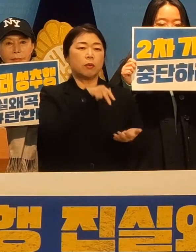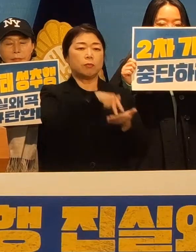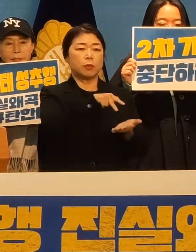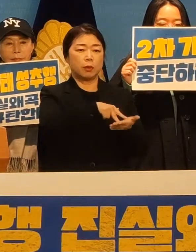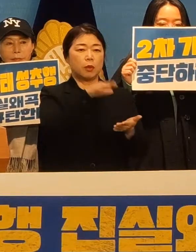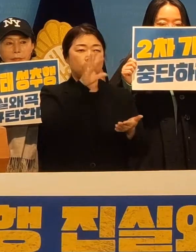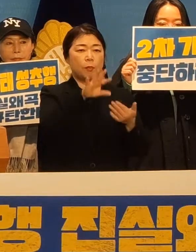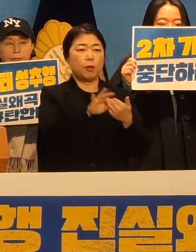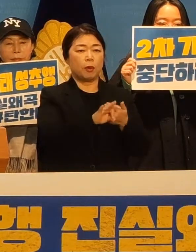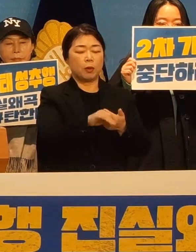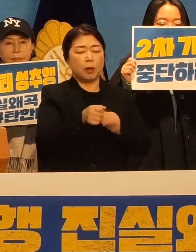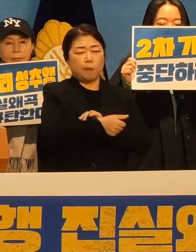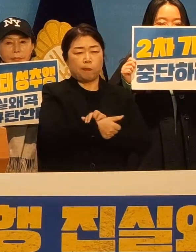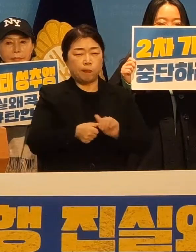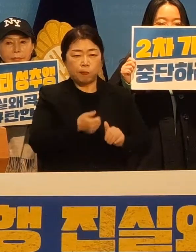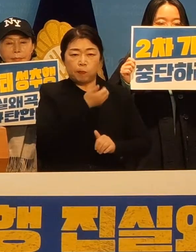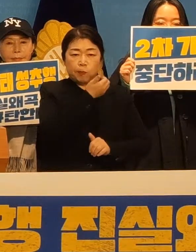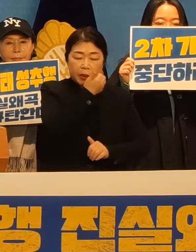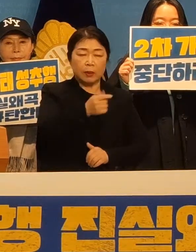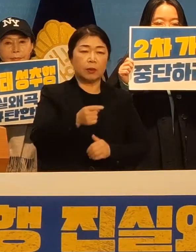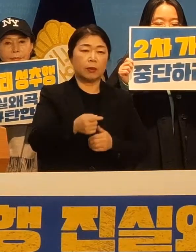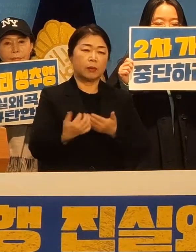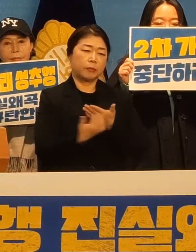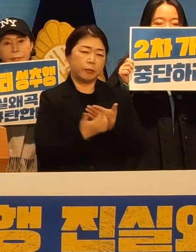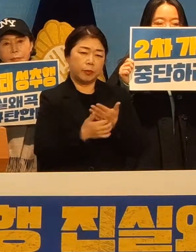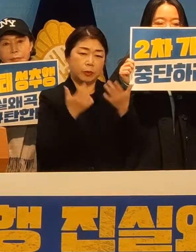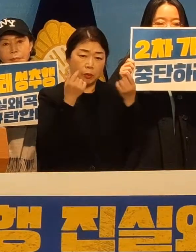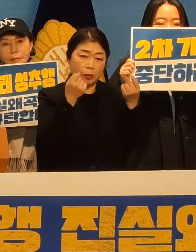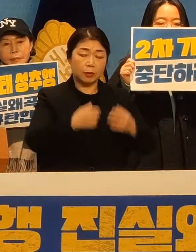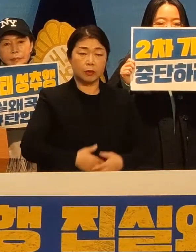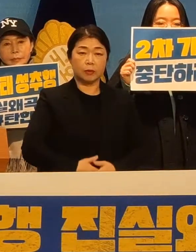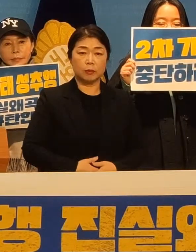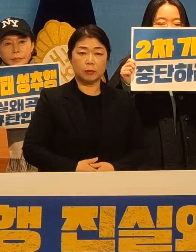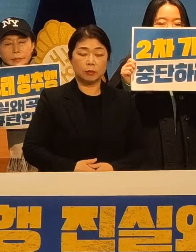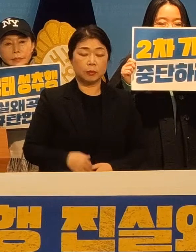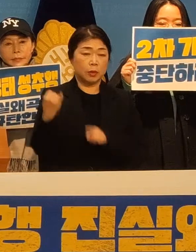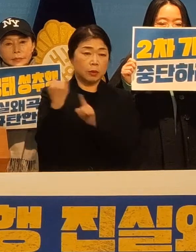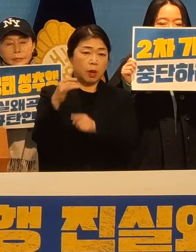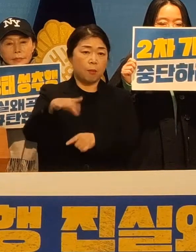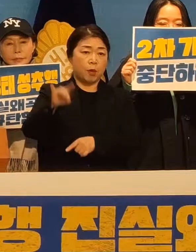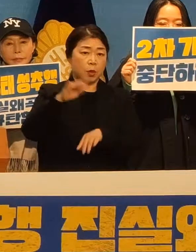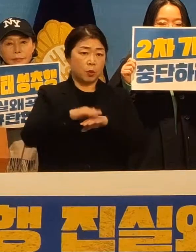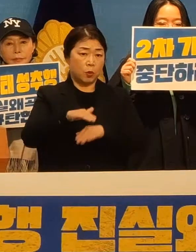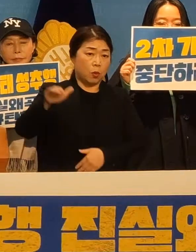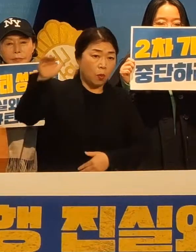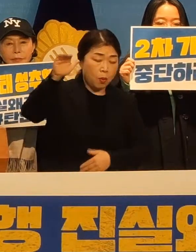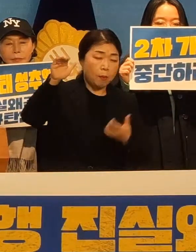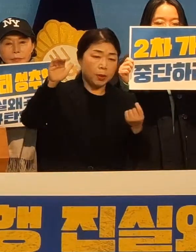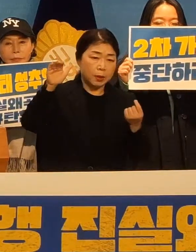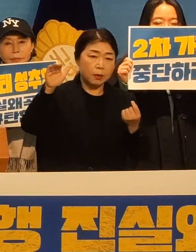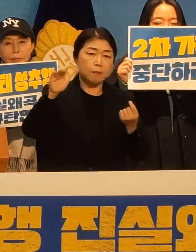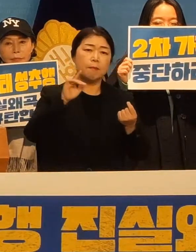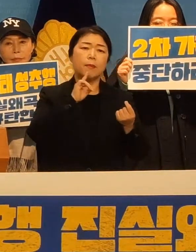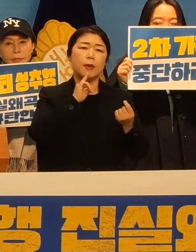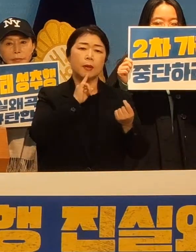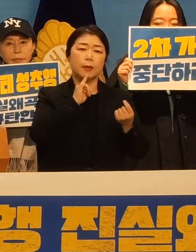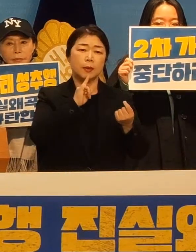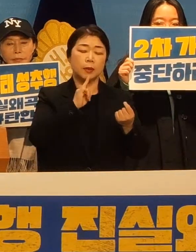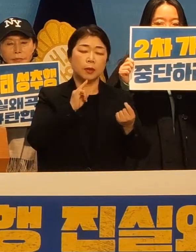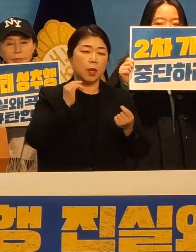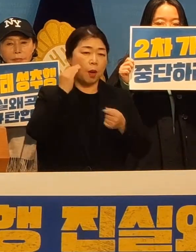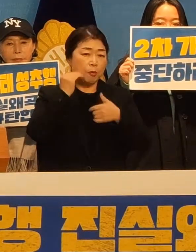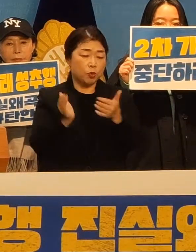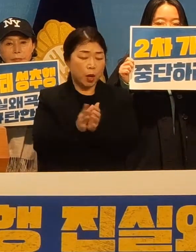비겁한 꼼수일 뿐이다. 나아가 그 여자가 먼저 손을 올린 것 아니냐는 민주당